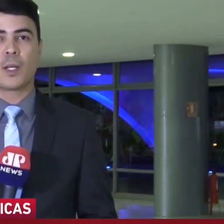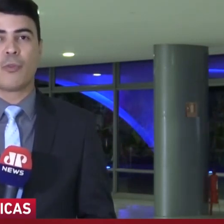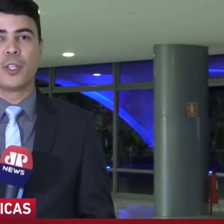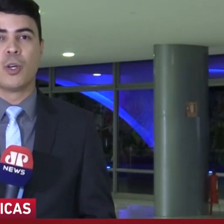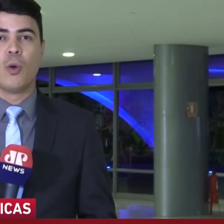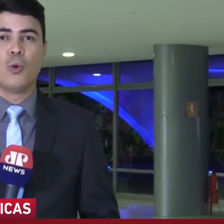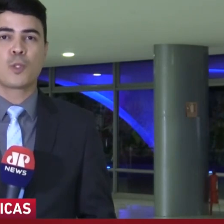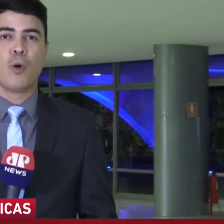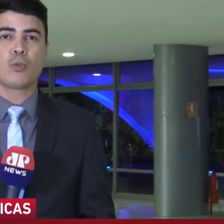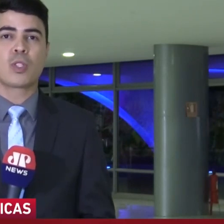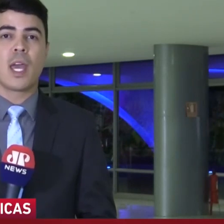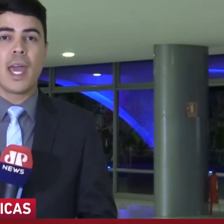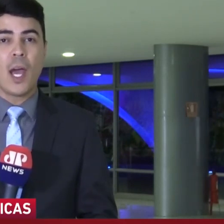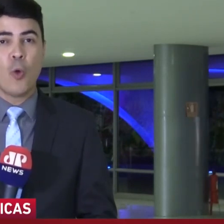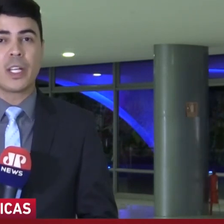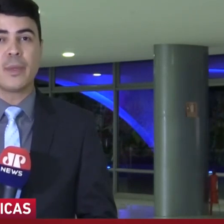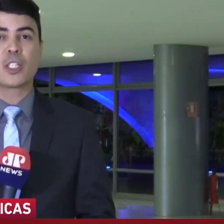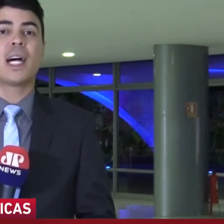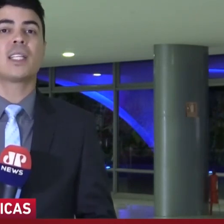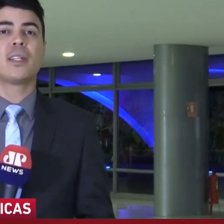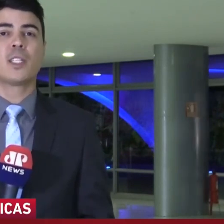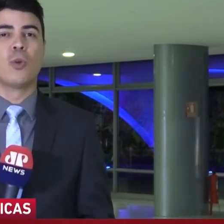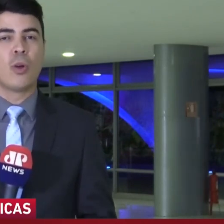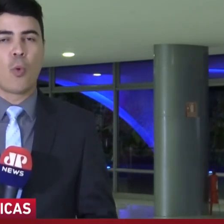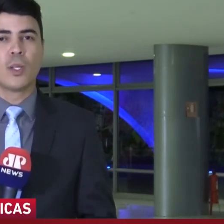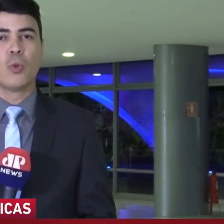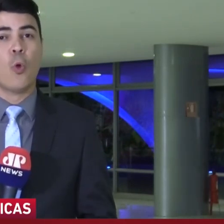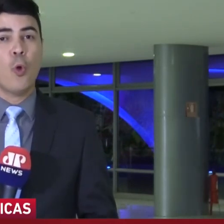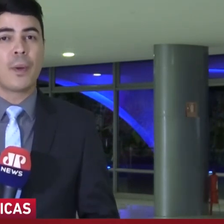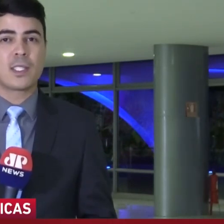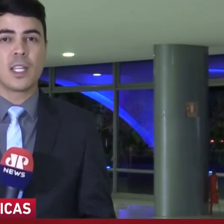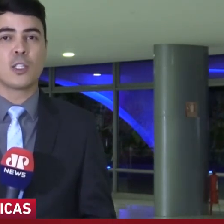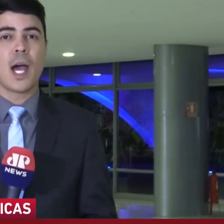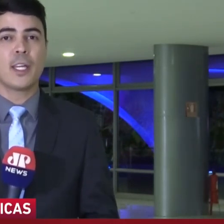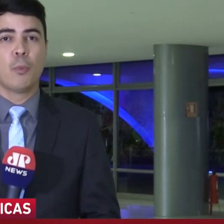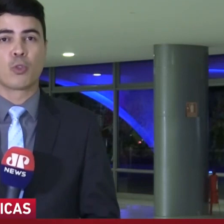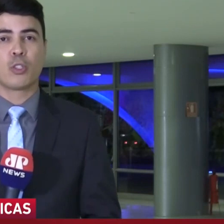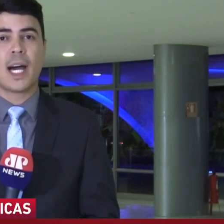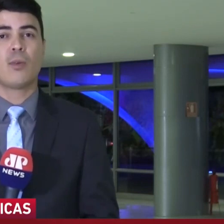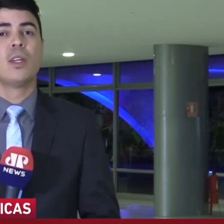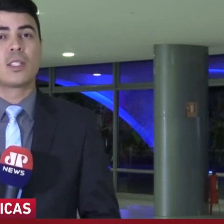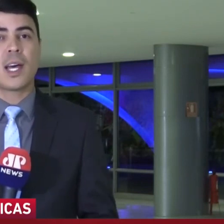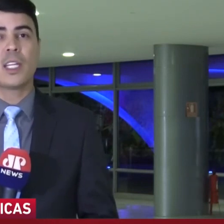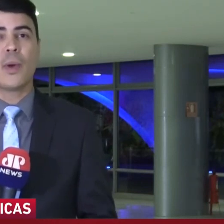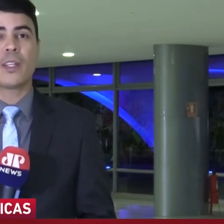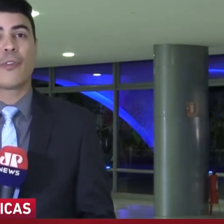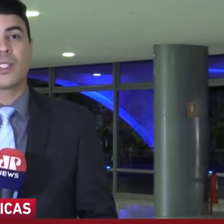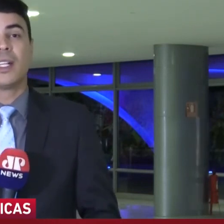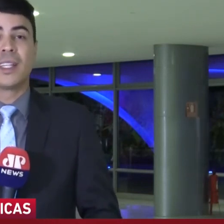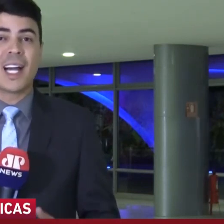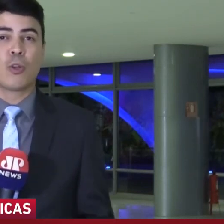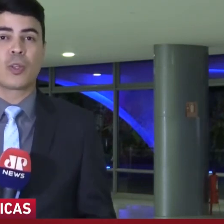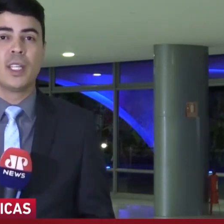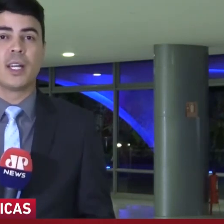da CPI da Covid. Um dos pontos é o crime de charlatanismo, quando o presidente Jair Bolsonaro saiu em